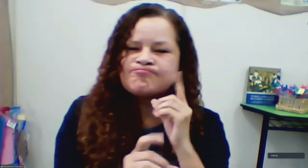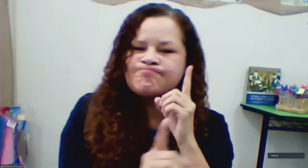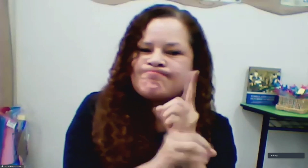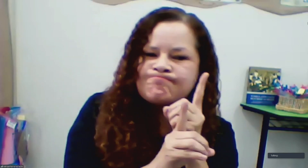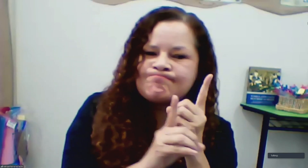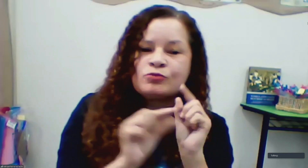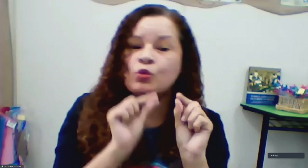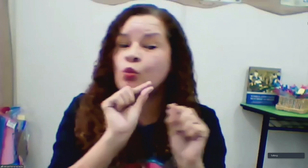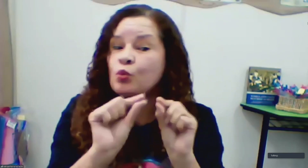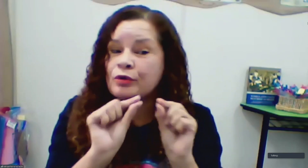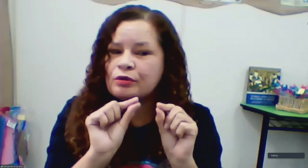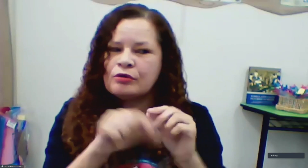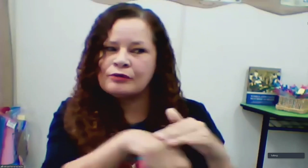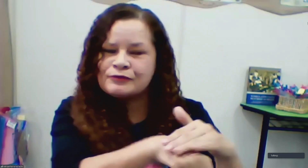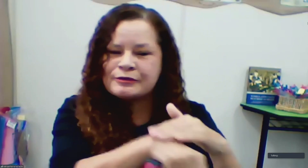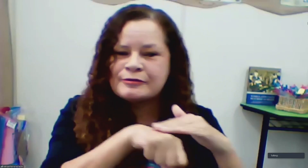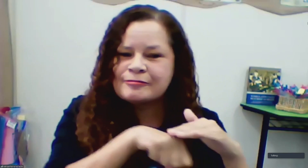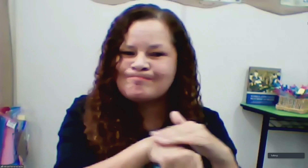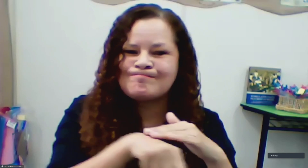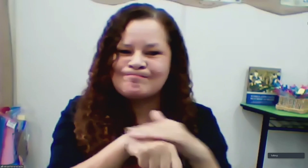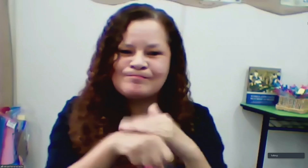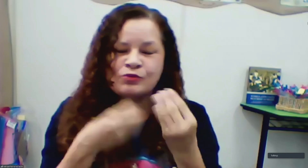bate-papo. Às vezes as pessoas têm medo.